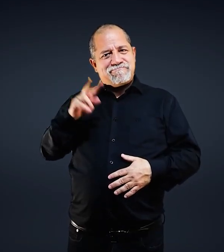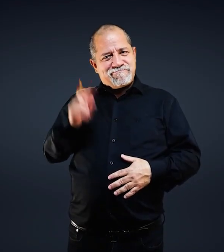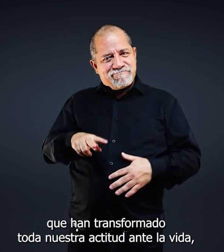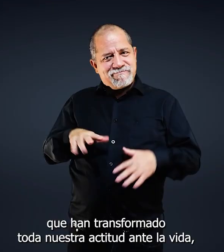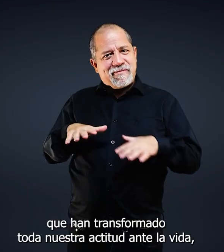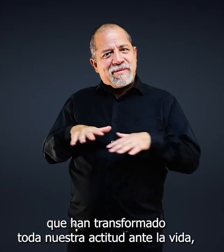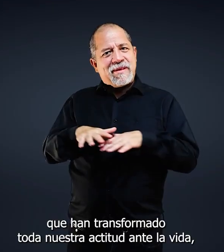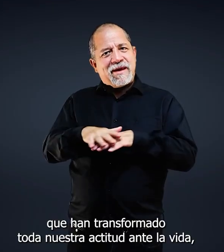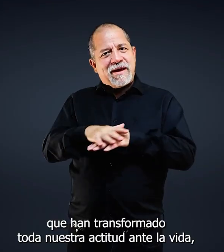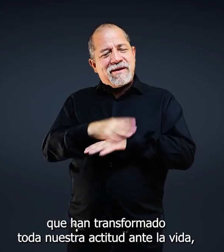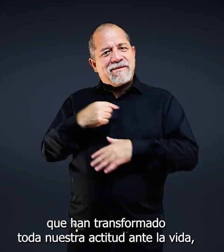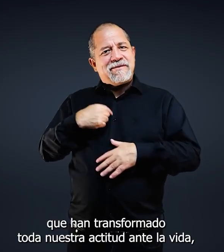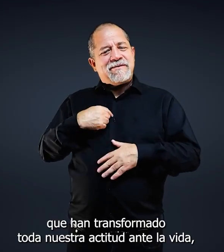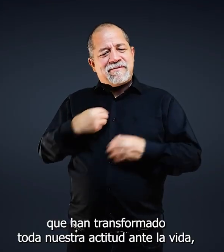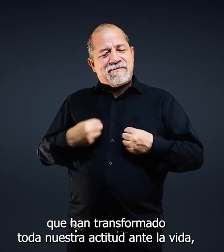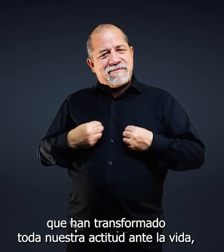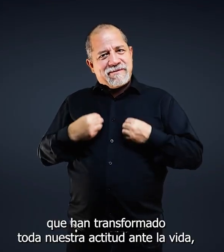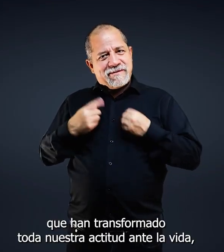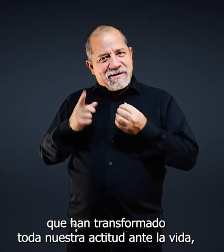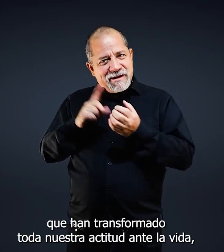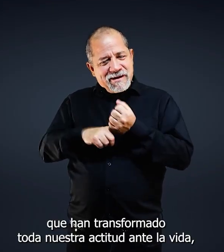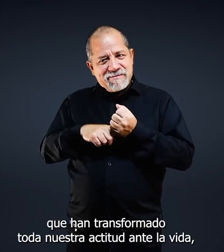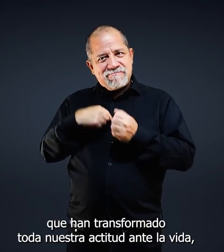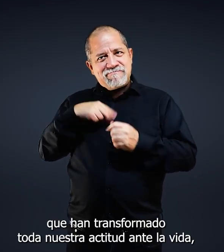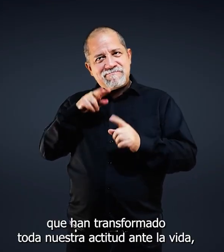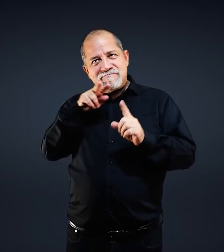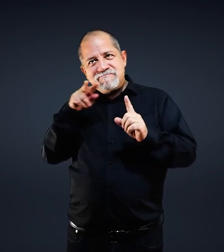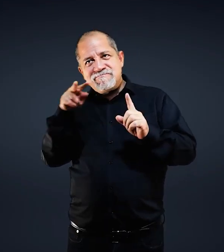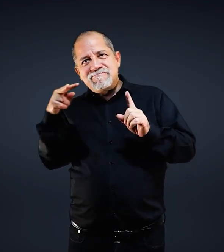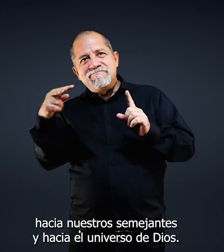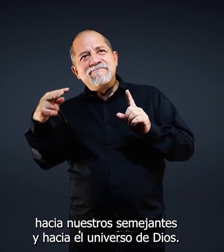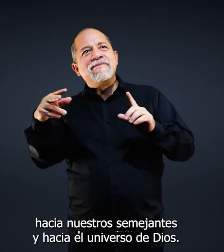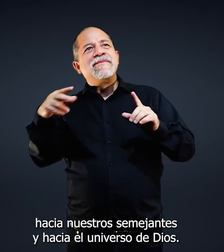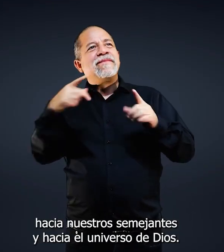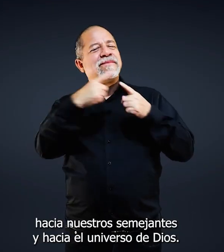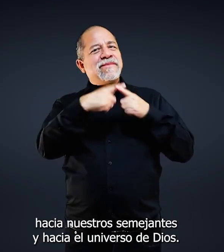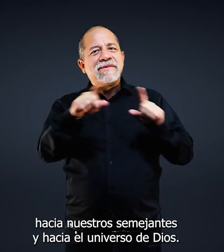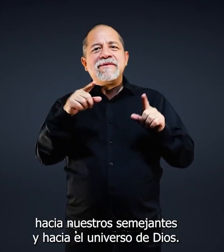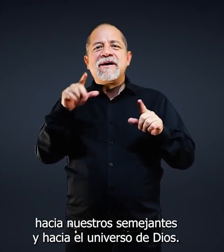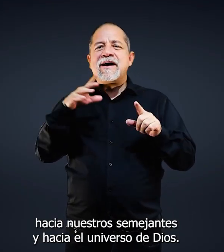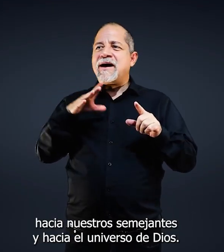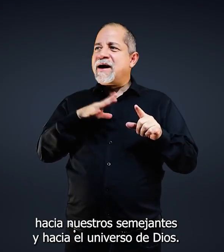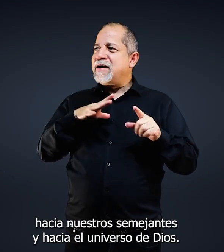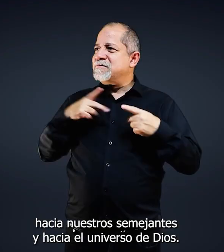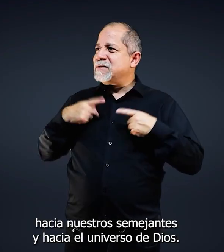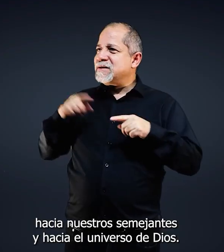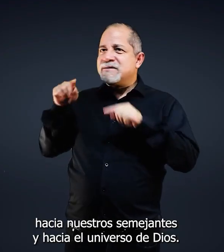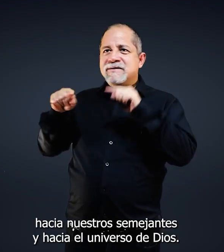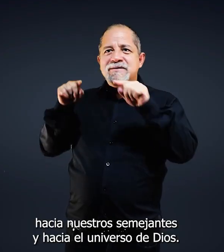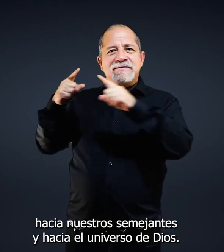han transformado toda nuestra actitud ante la vida, hacia nuestros semejantes y hacia el universo de